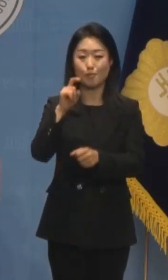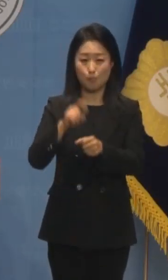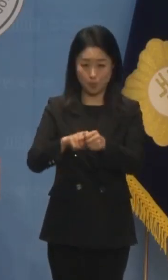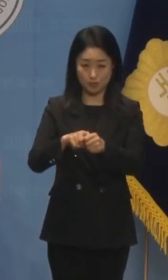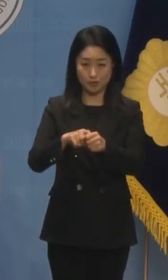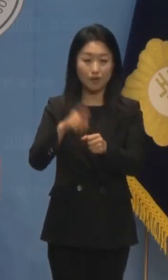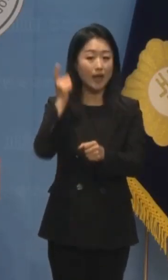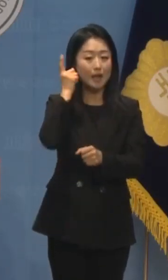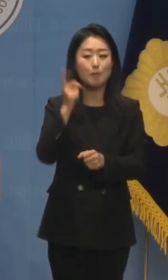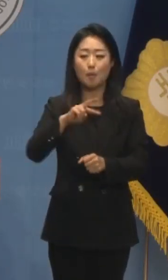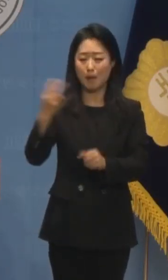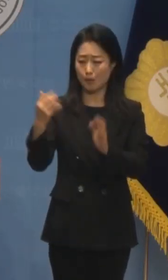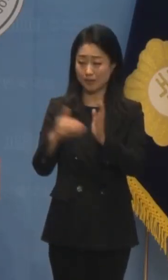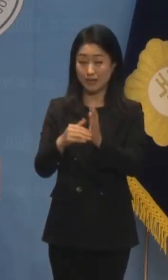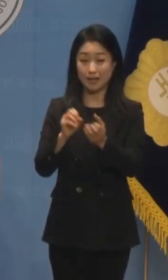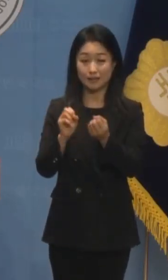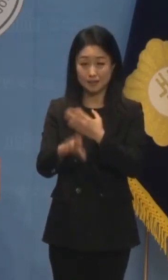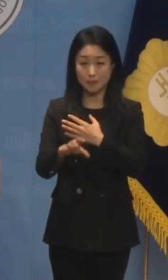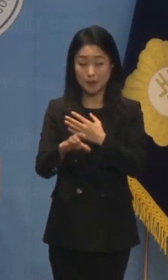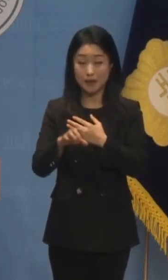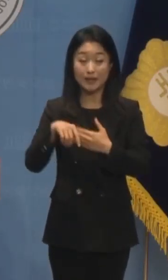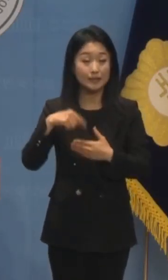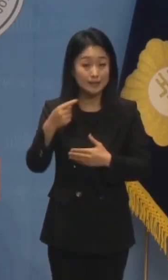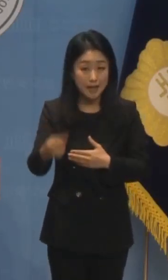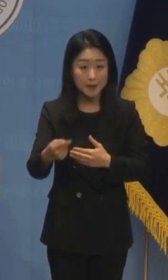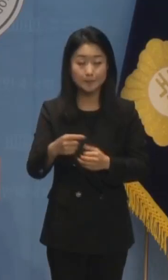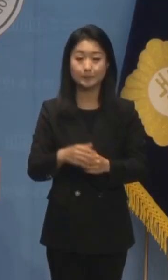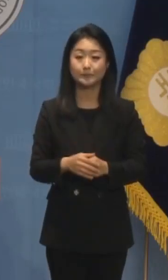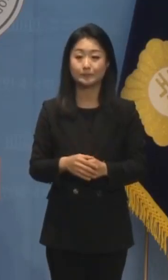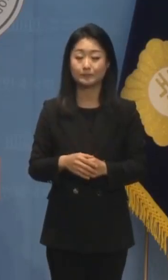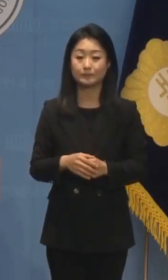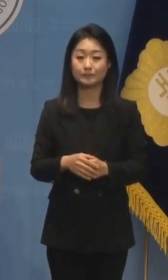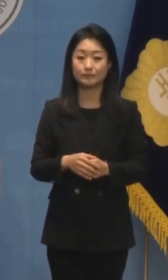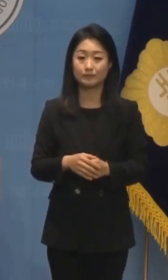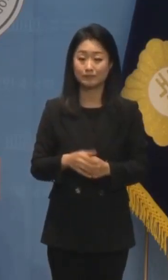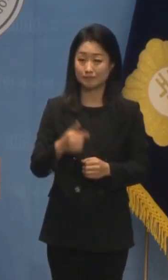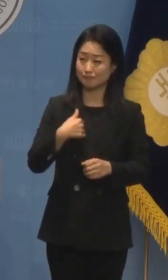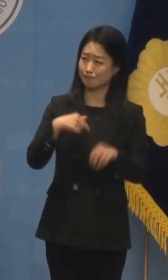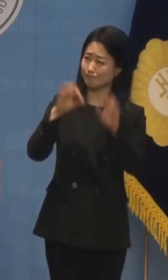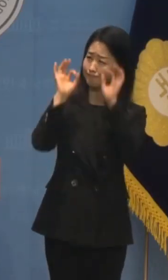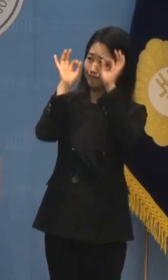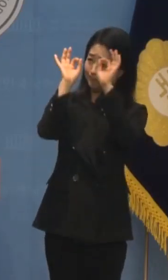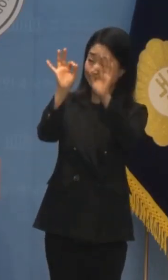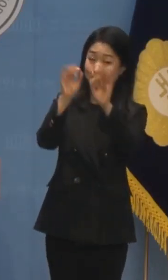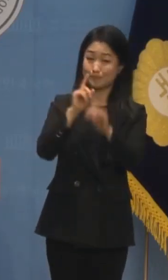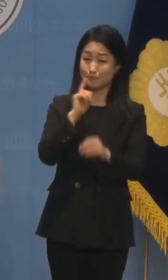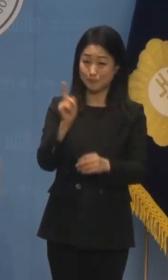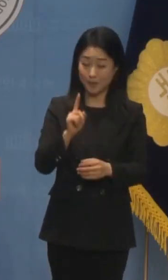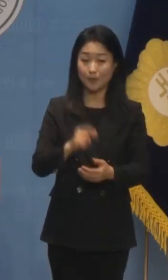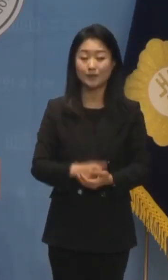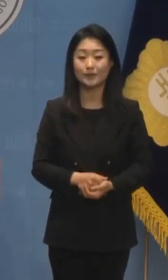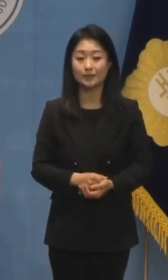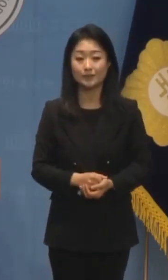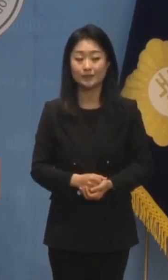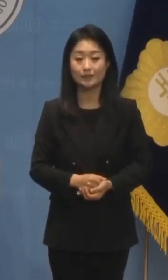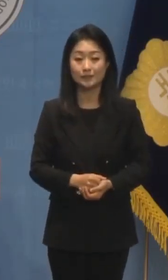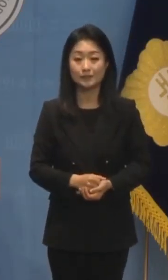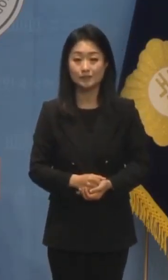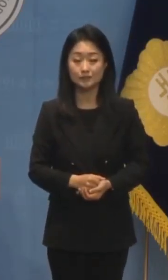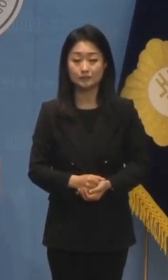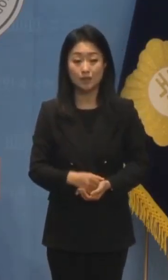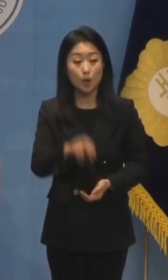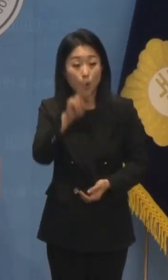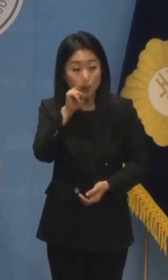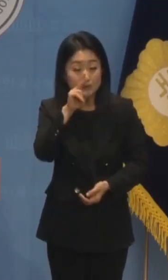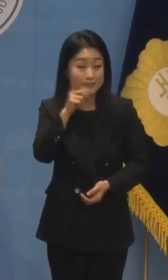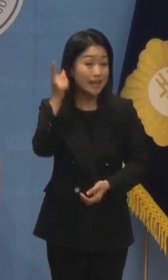소리를 했습니다. 그리고 그 말씀 이것으로 가름하겠다고 했습니다. 혹시